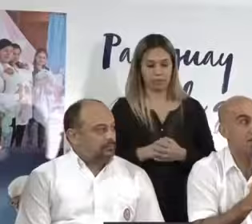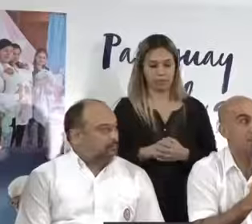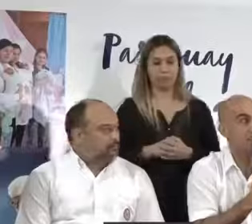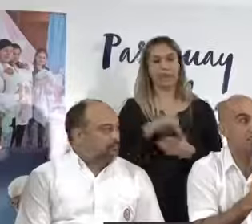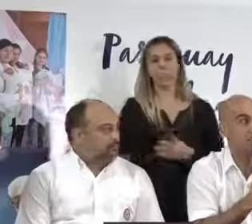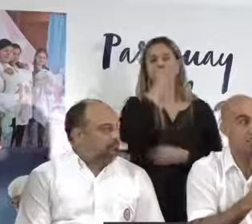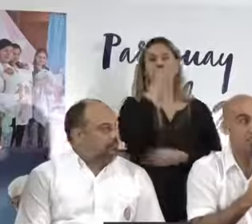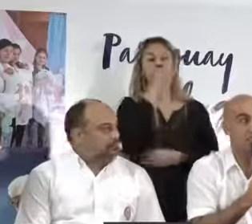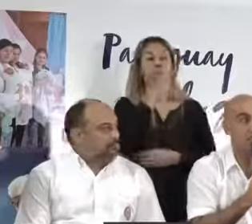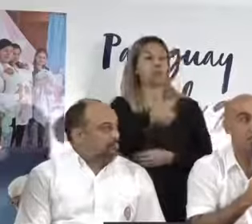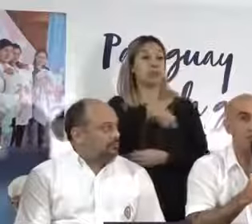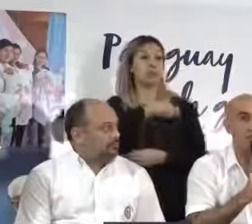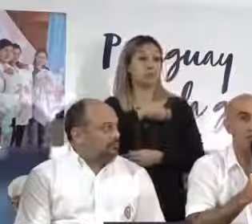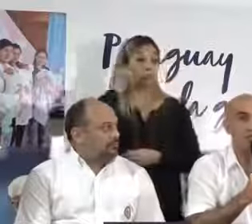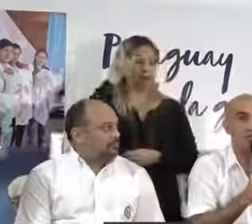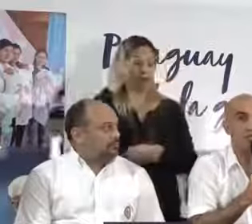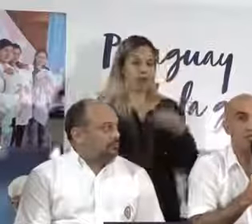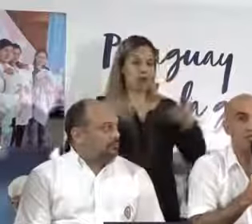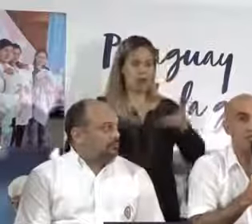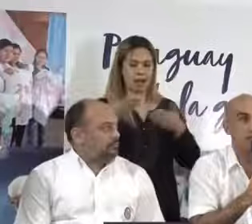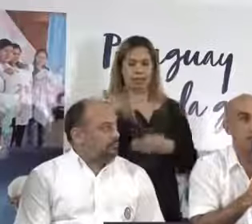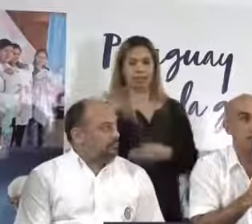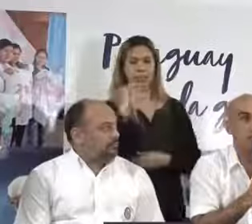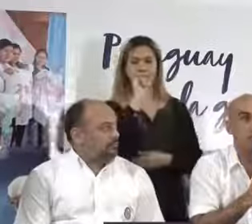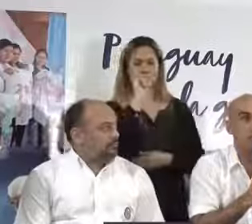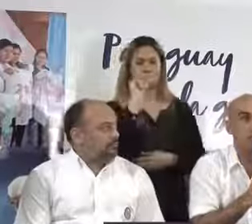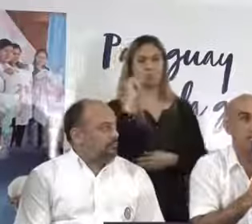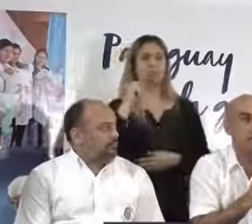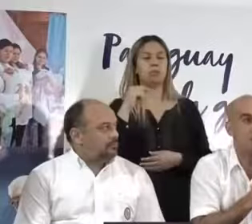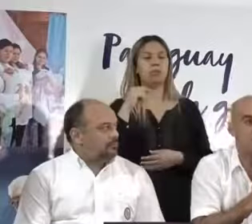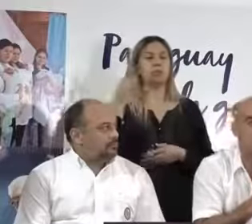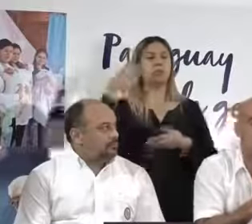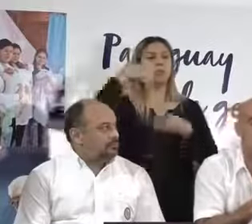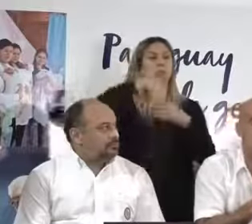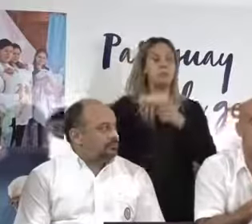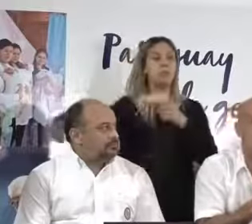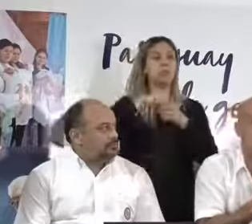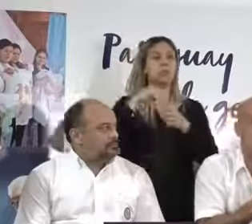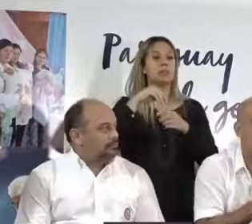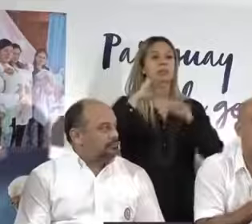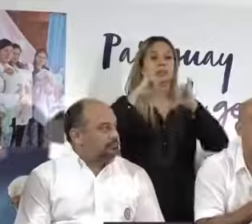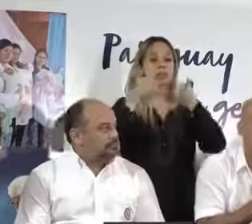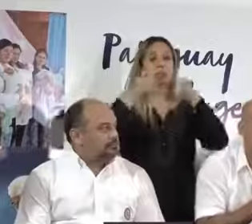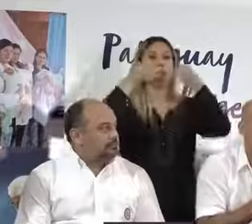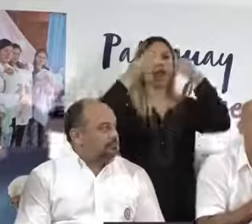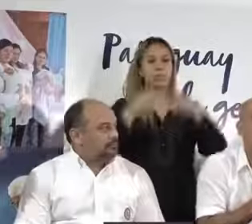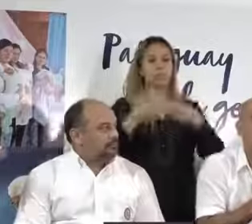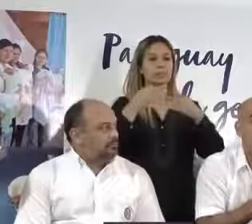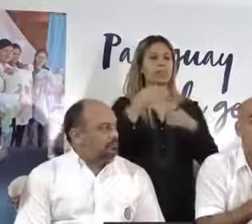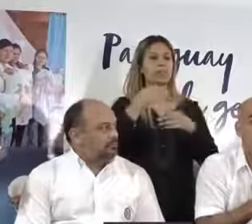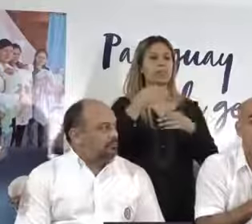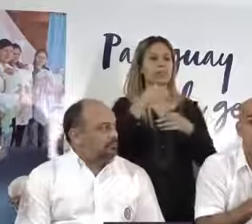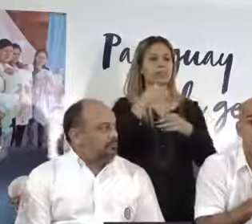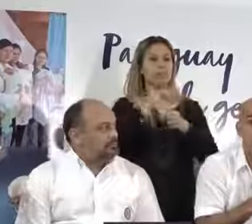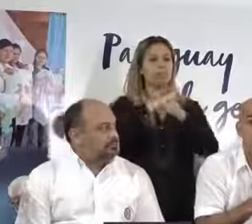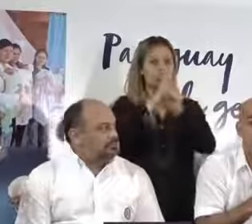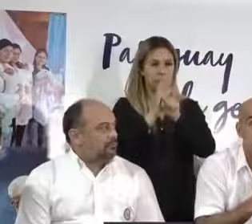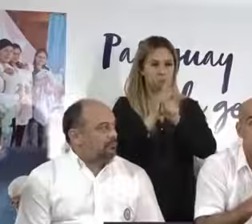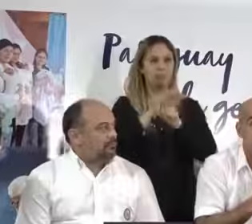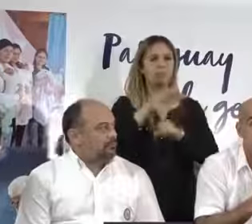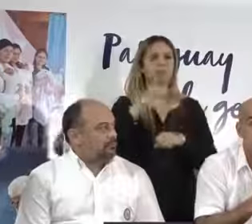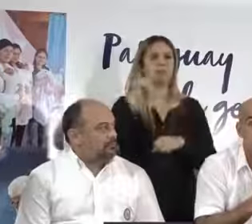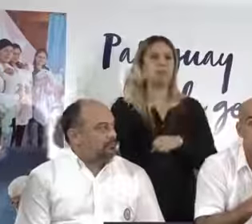España, digamos, recientemente fue incluida posteriormente al caso que se confirmó en Ecuador. En base a nuestro